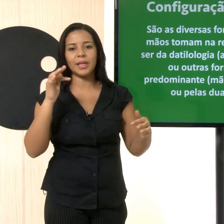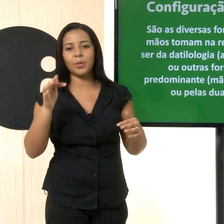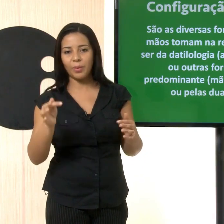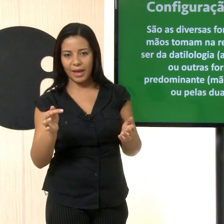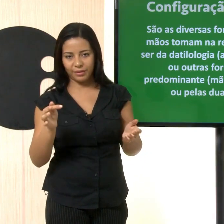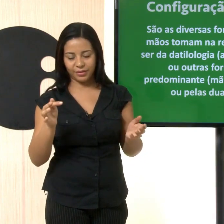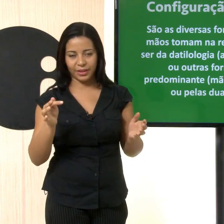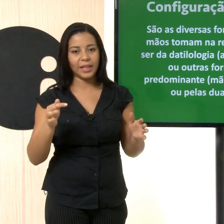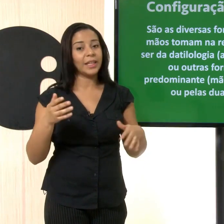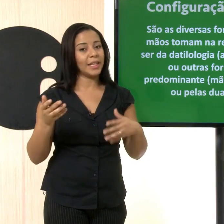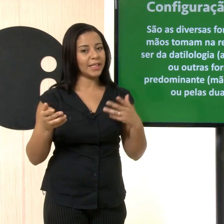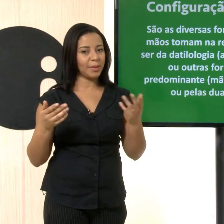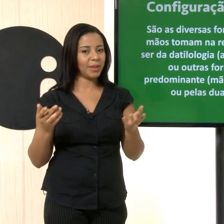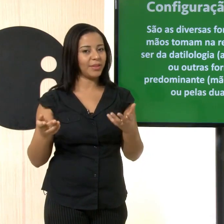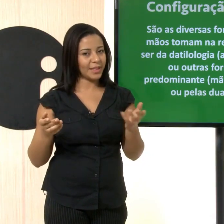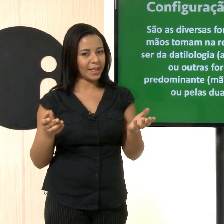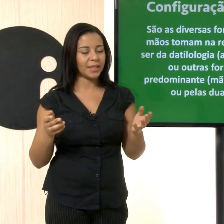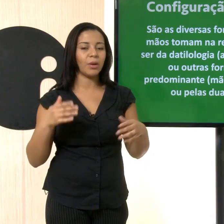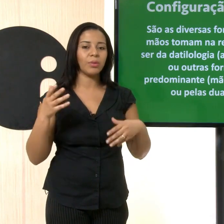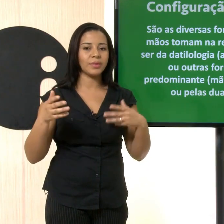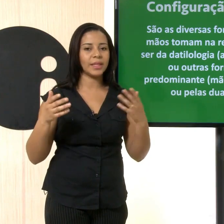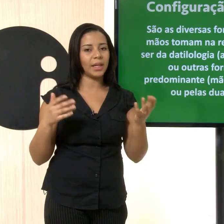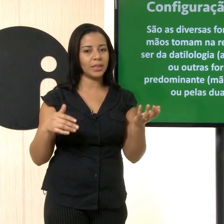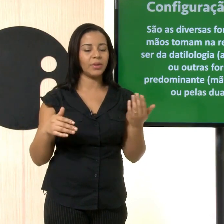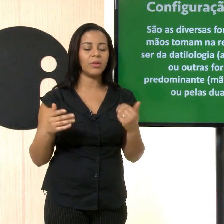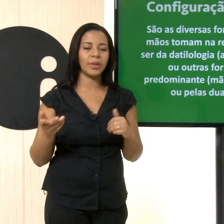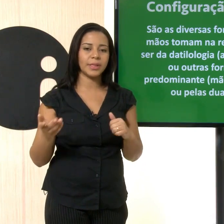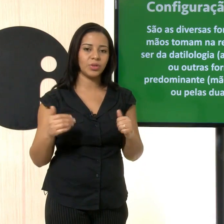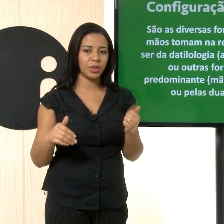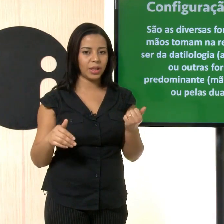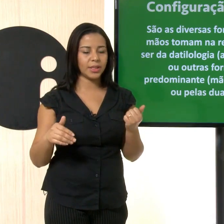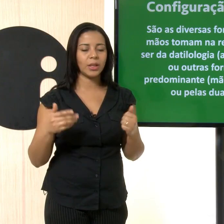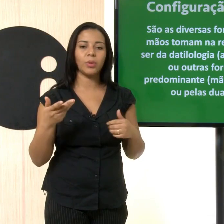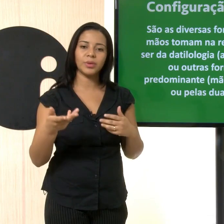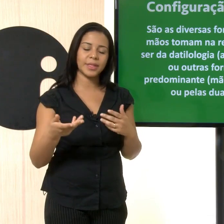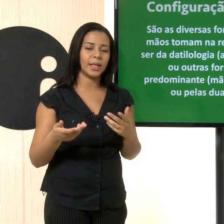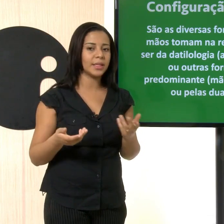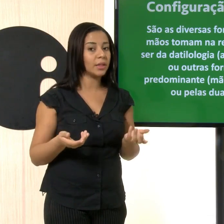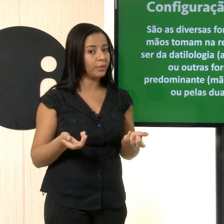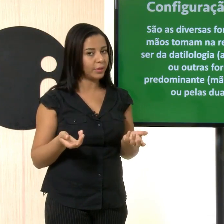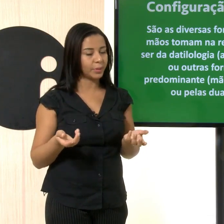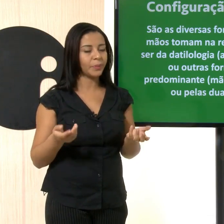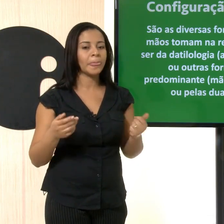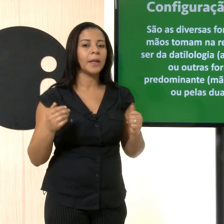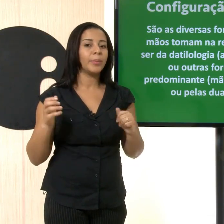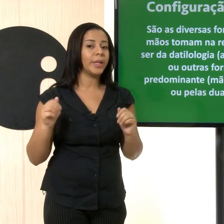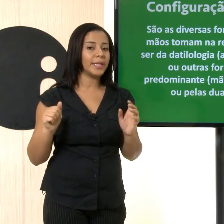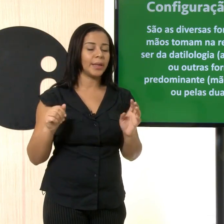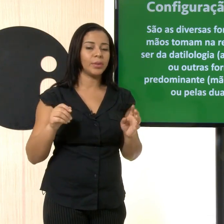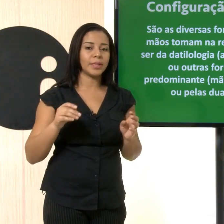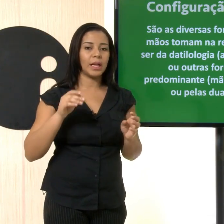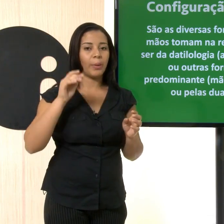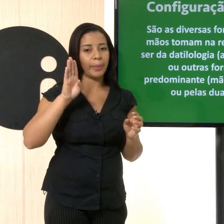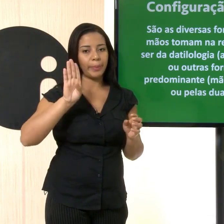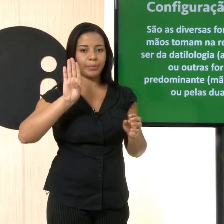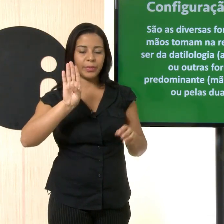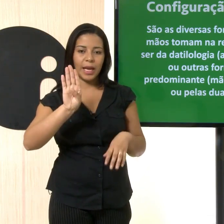começar com F. Nem sempre vai ser assim, alguns sinais vão coincidir isso e outros sinais não vão. Por exemplo, o sinal,